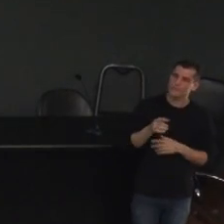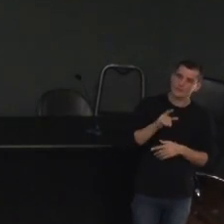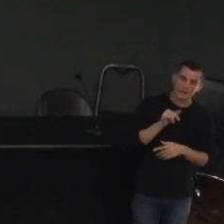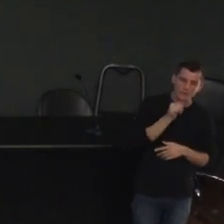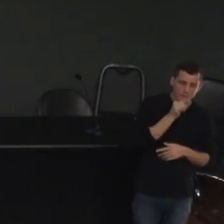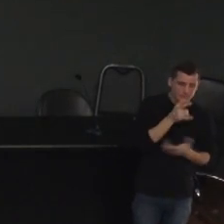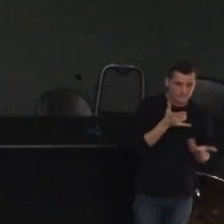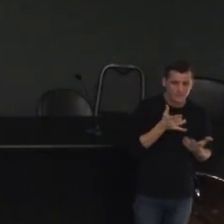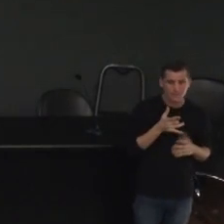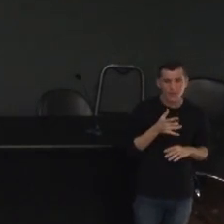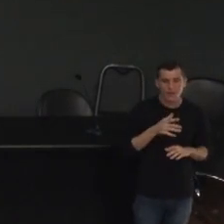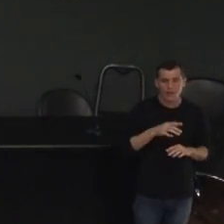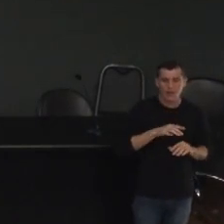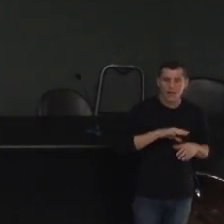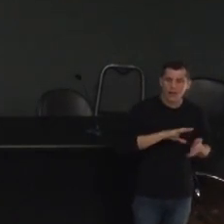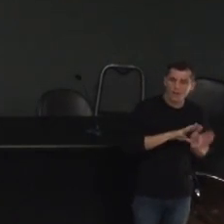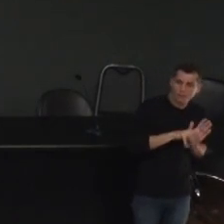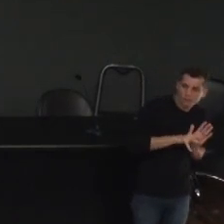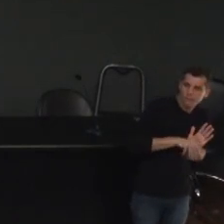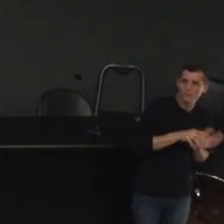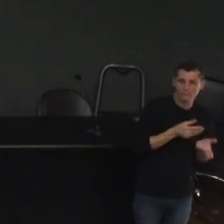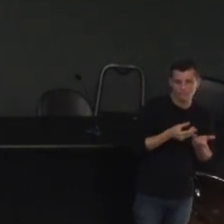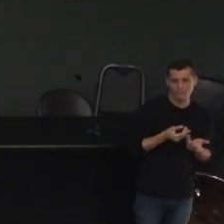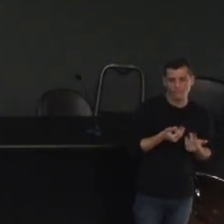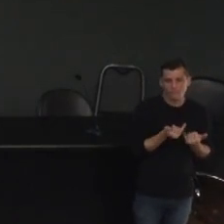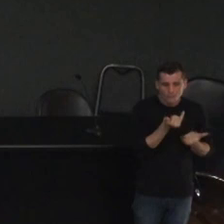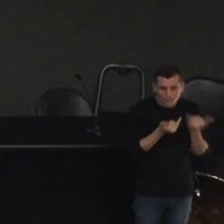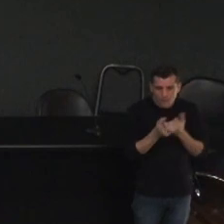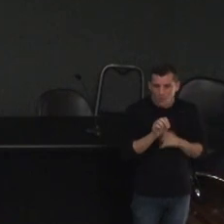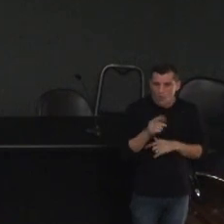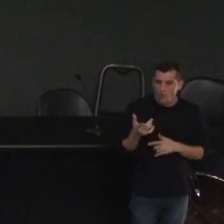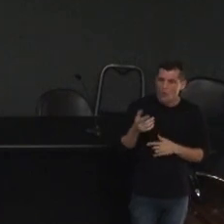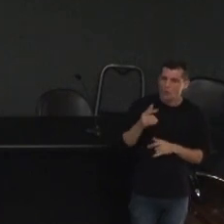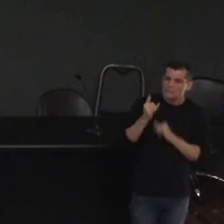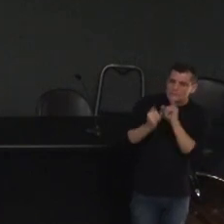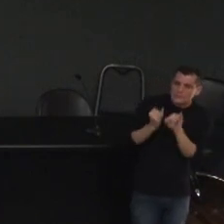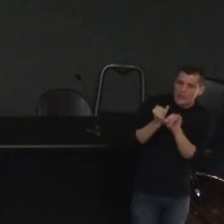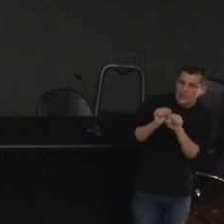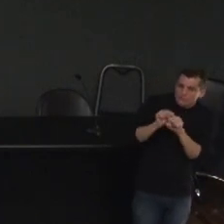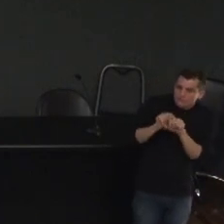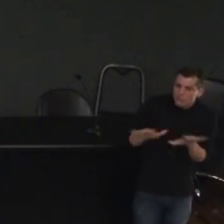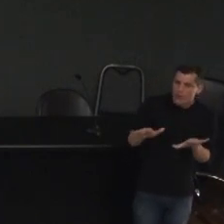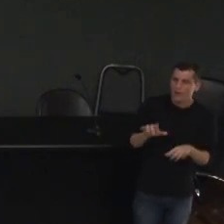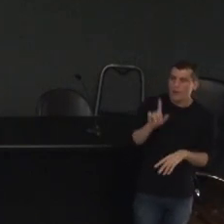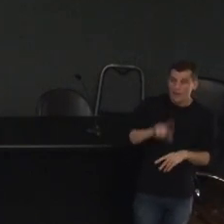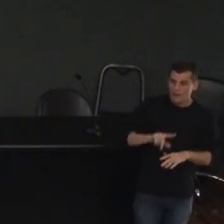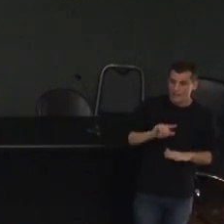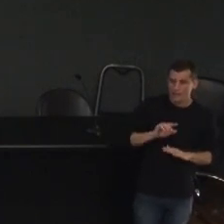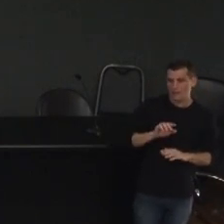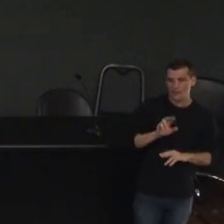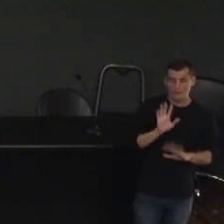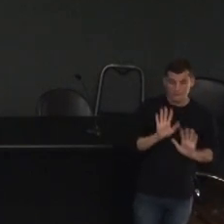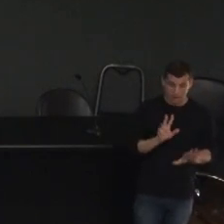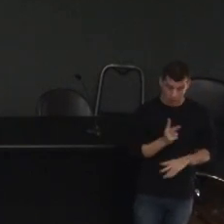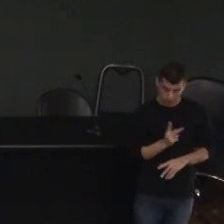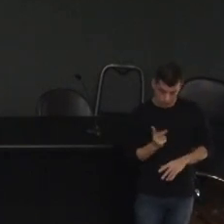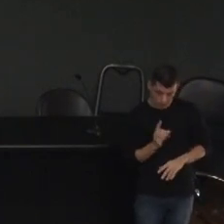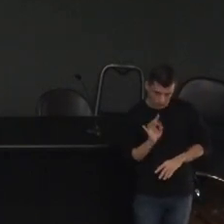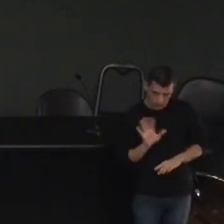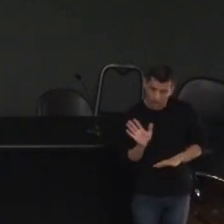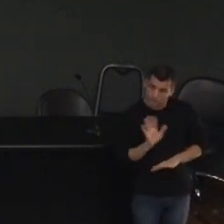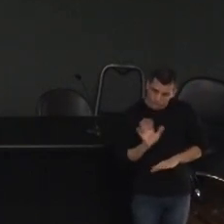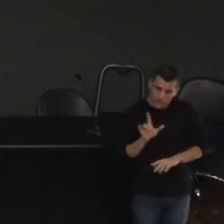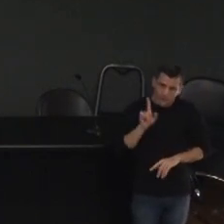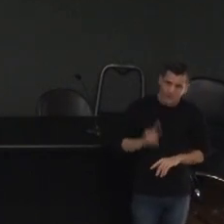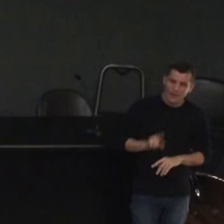um sequestro de dado não é só um vazamento de informação é tudo aquilo né que promova um acesso irregular por